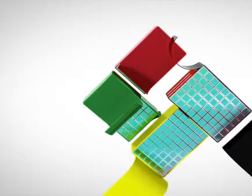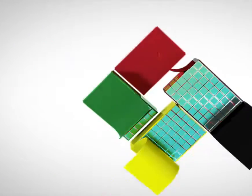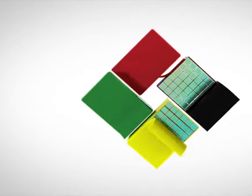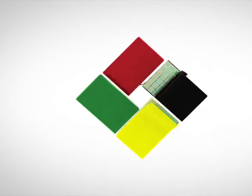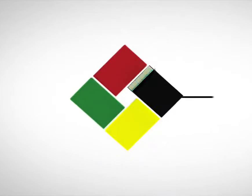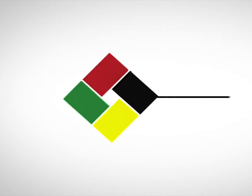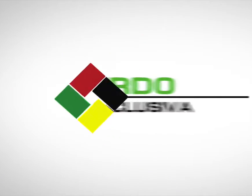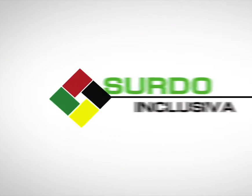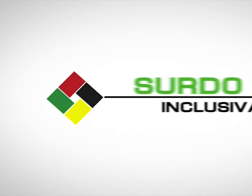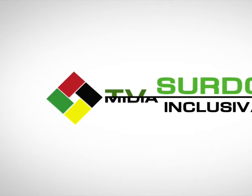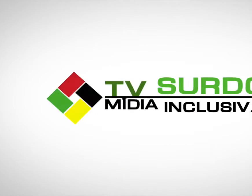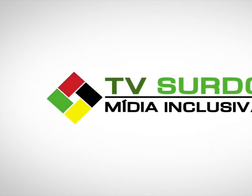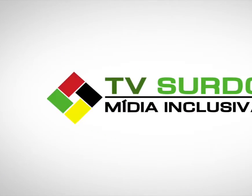Legenda Zanotto